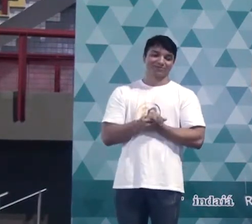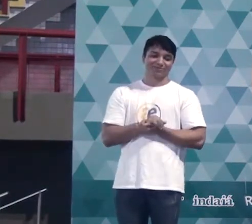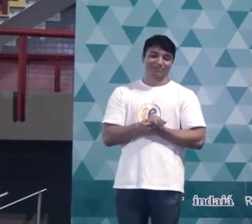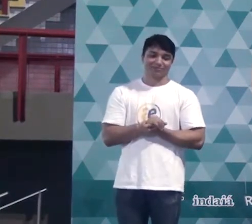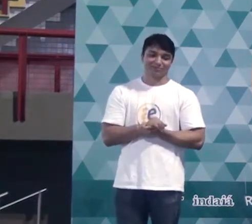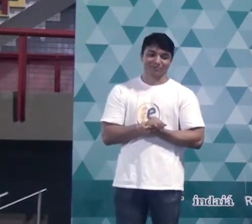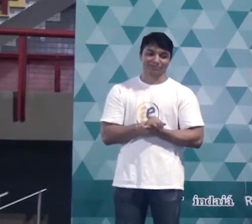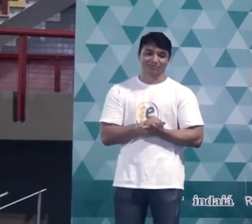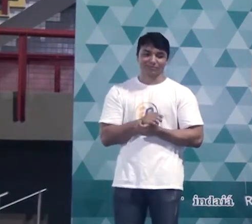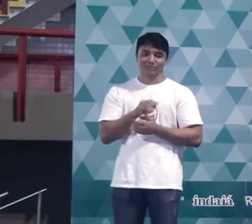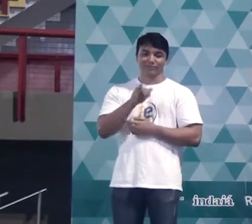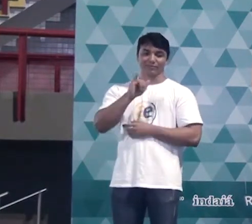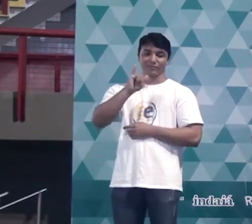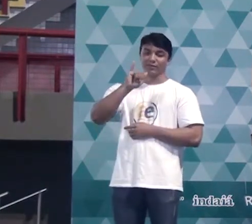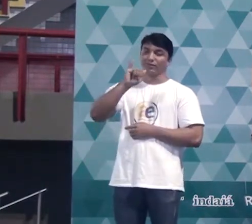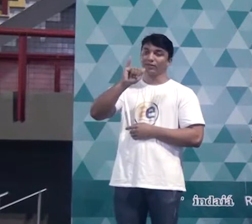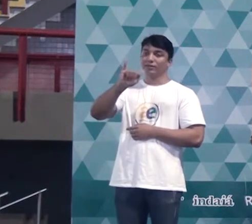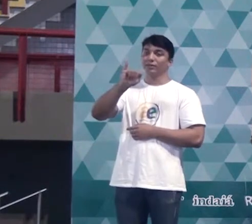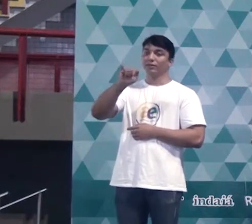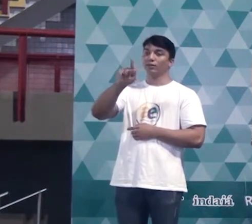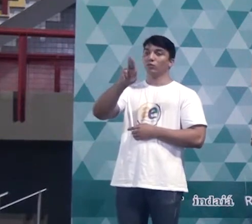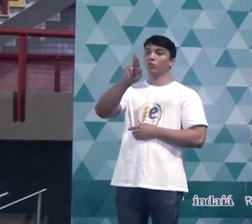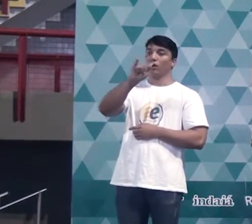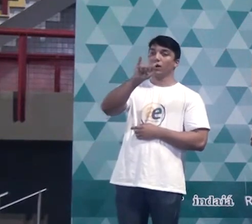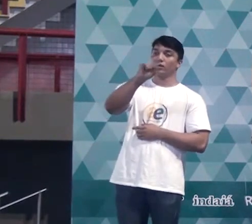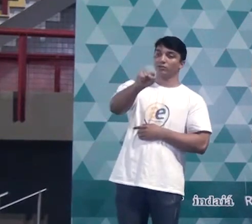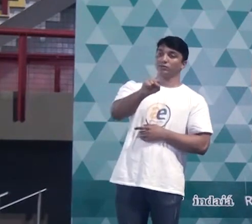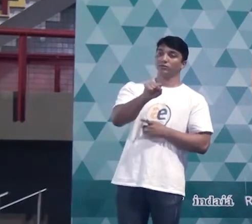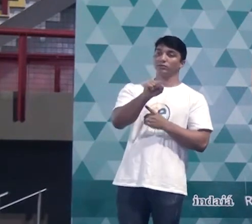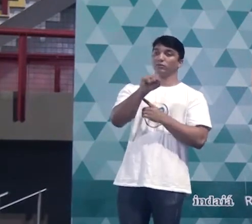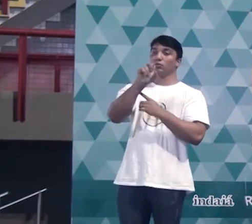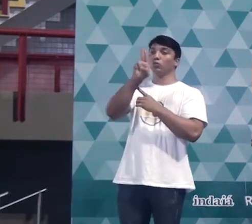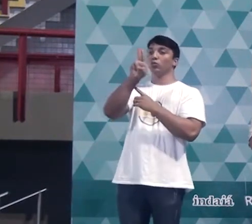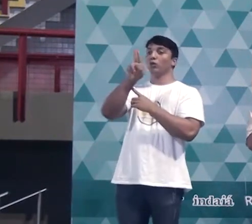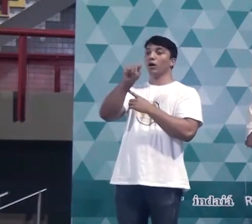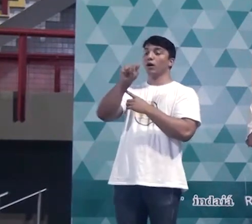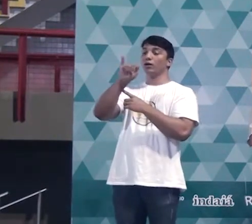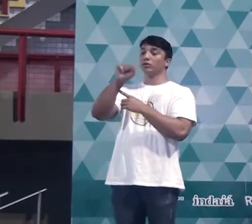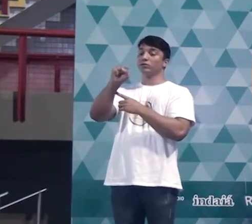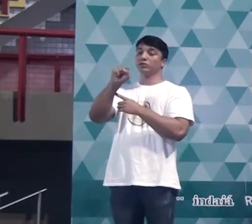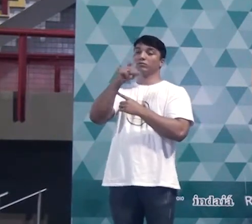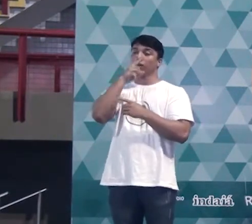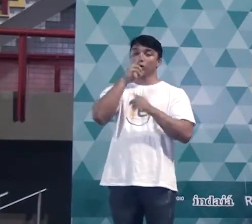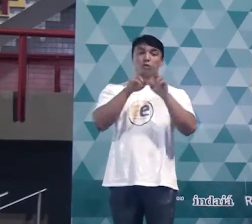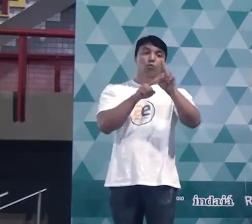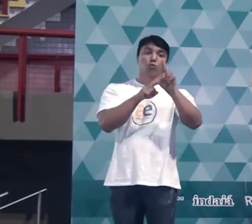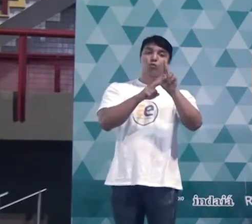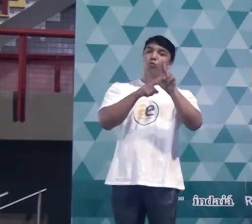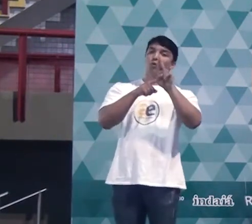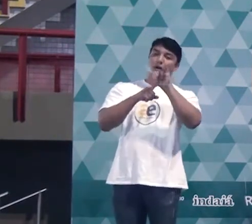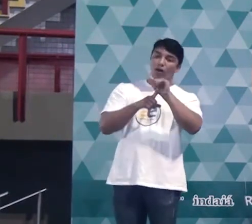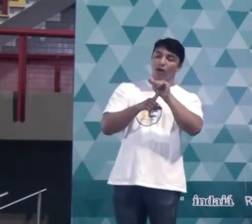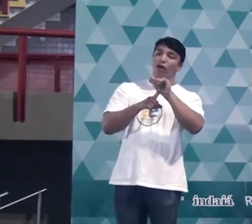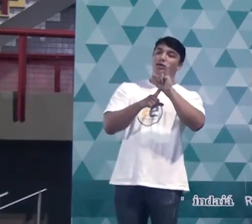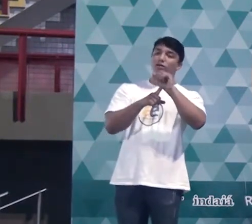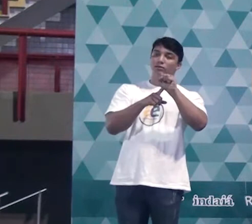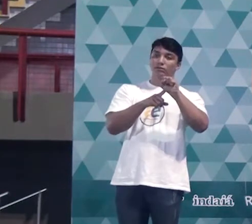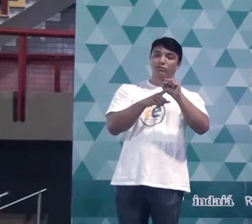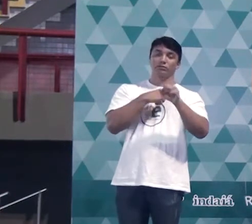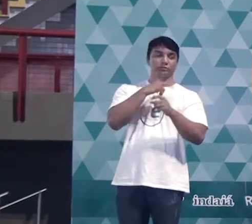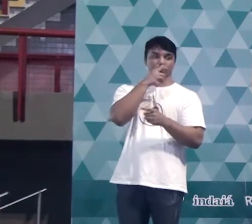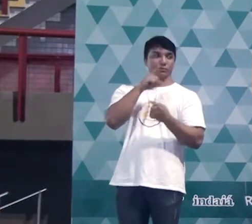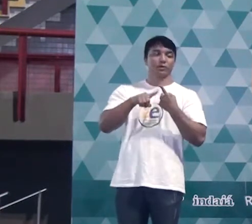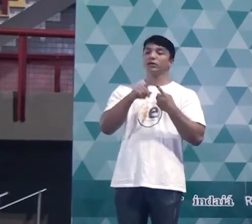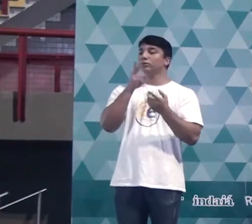apelar aí, ó. Iguais, U, A, I, semivogal, vogal, semivogal, na mesma sílaba. Saguão,